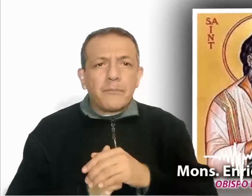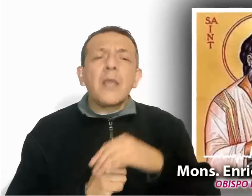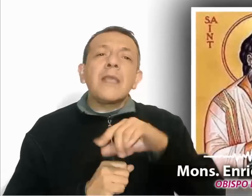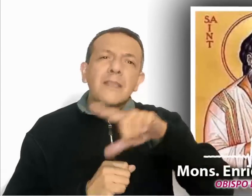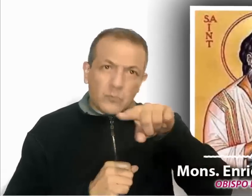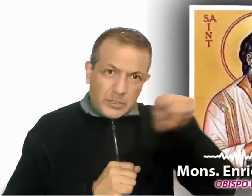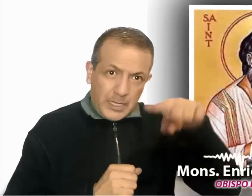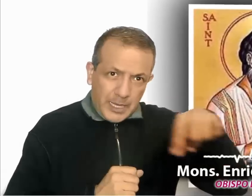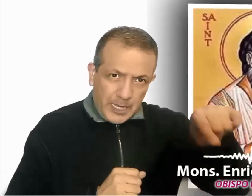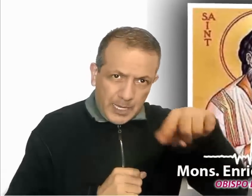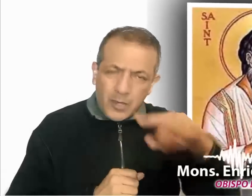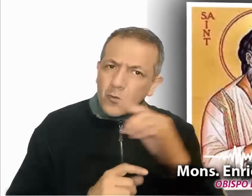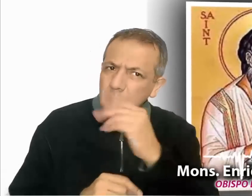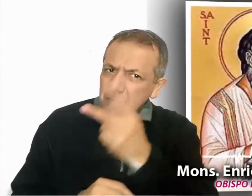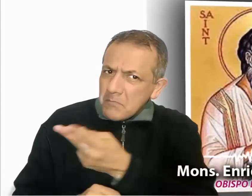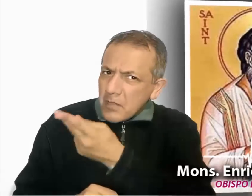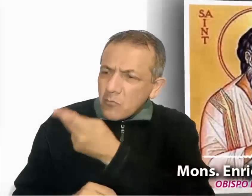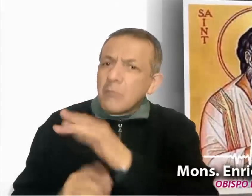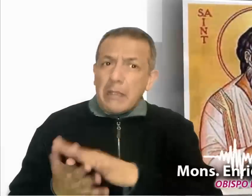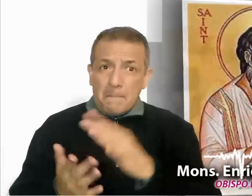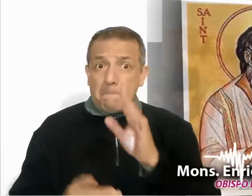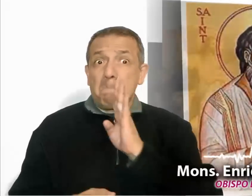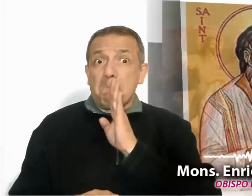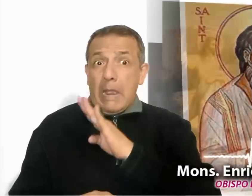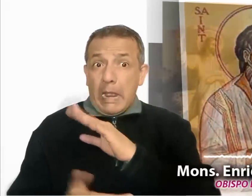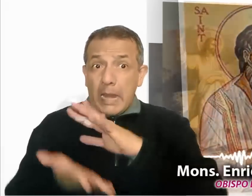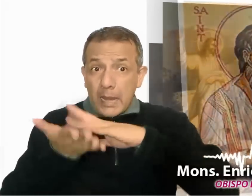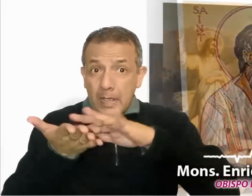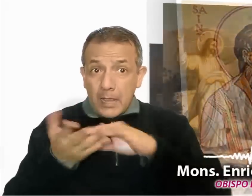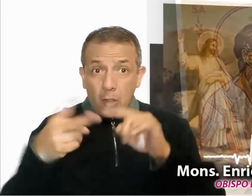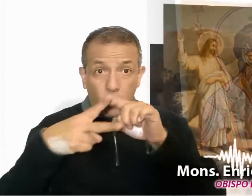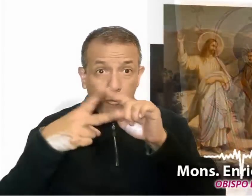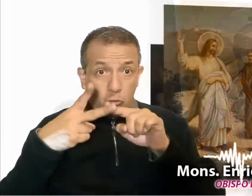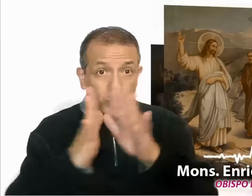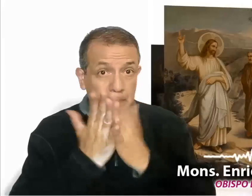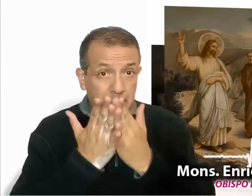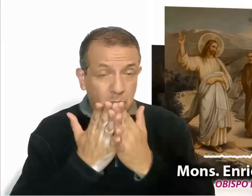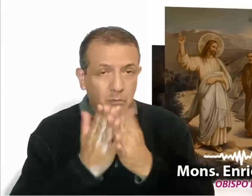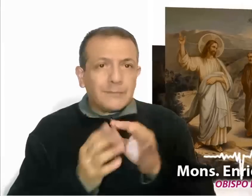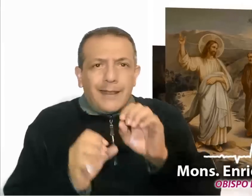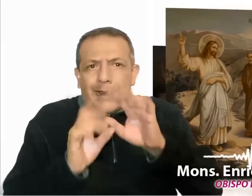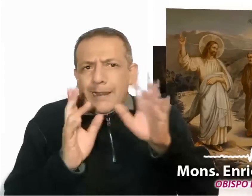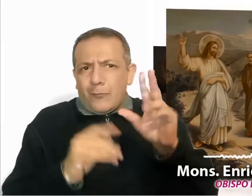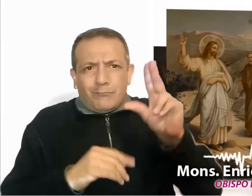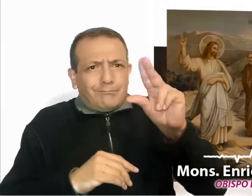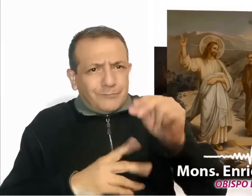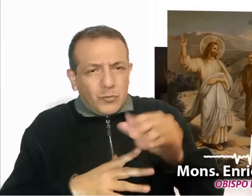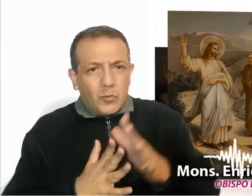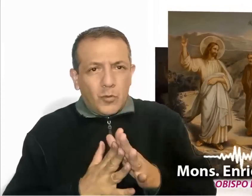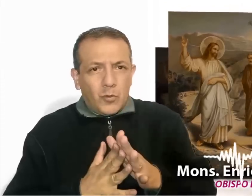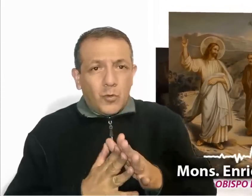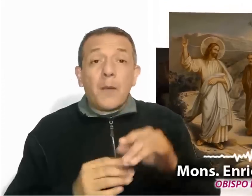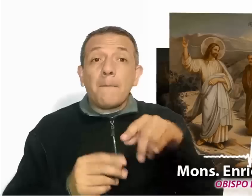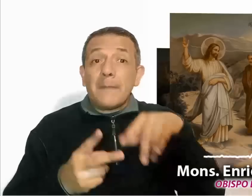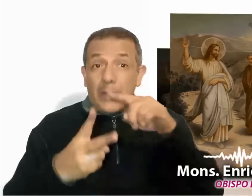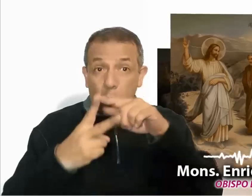dado, pero después alguien preguntaba si era malo leer estos libros. Claro que no. Sin